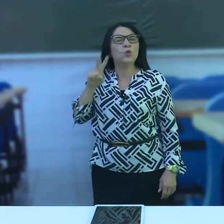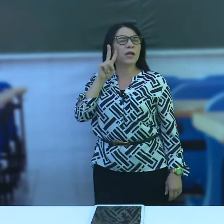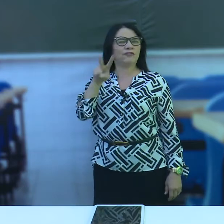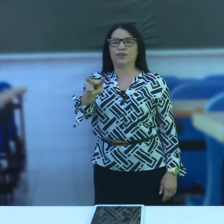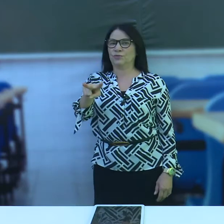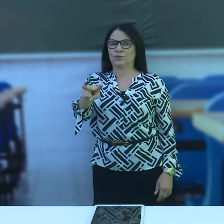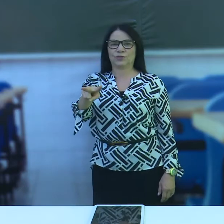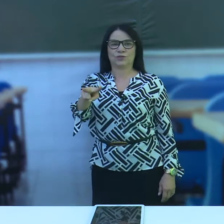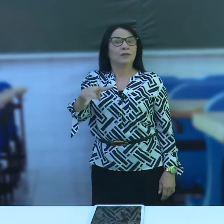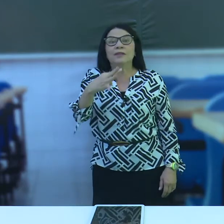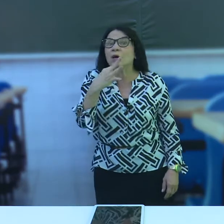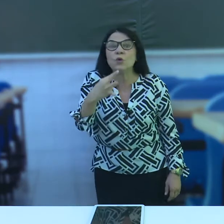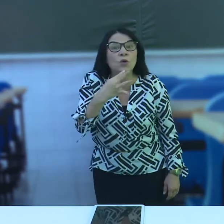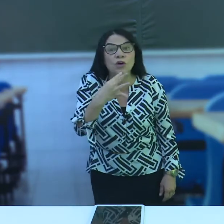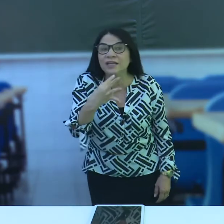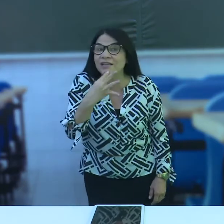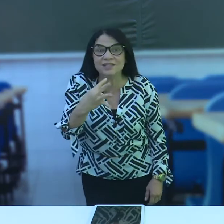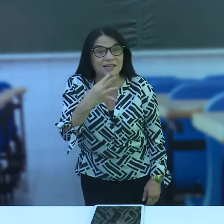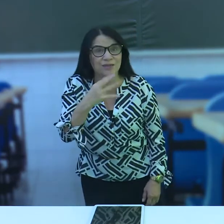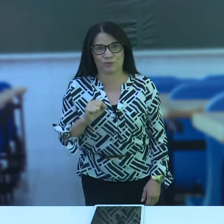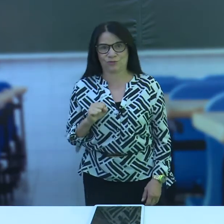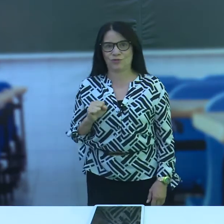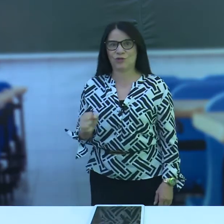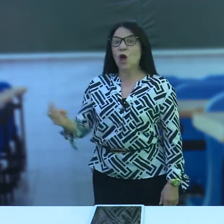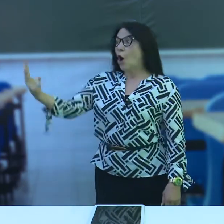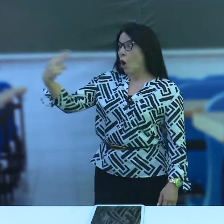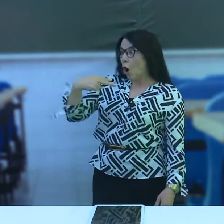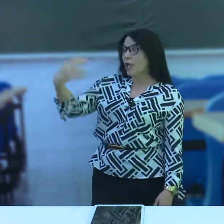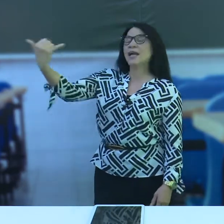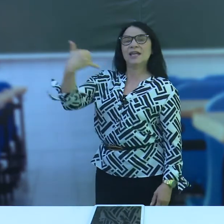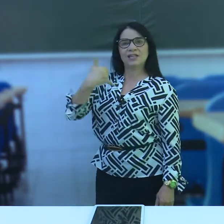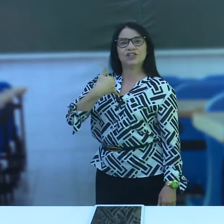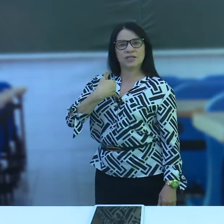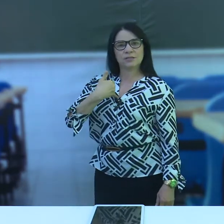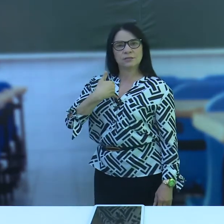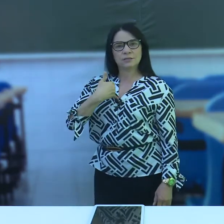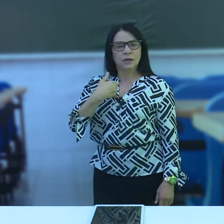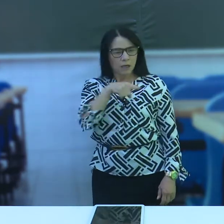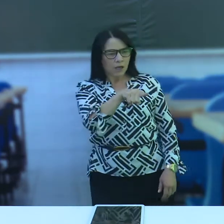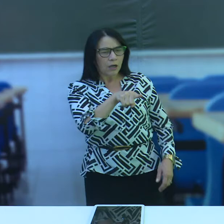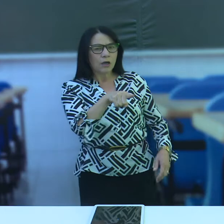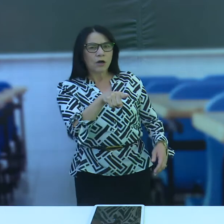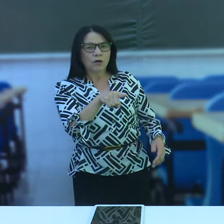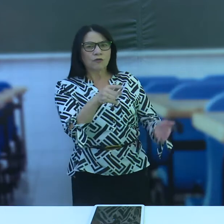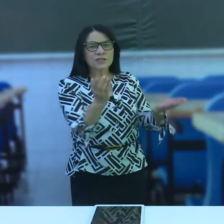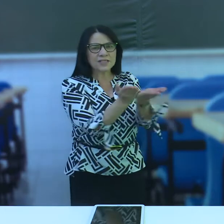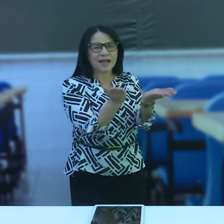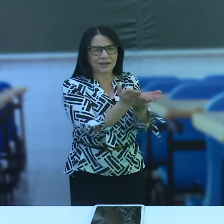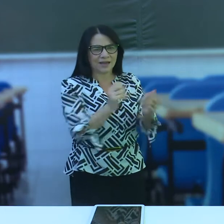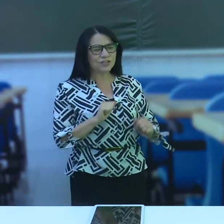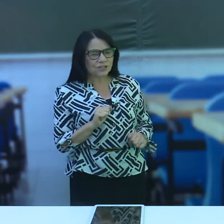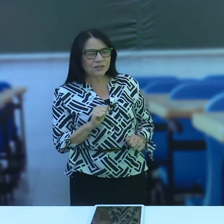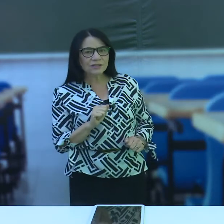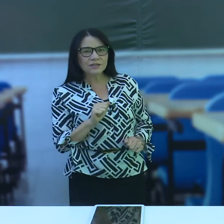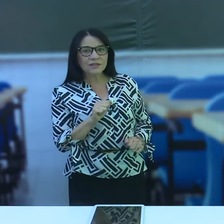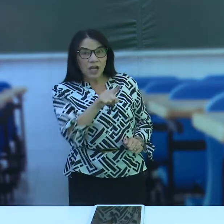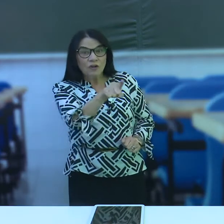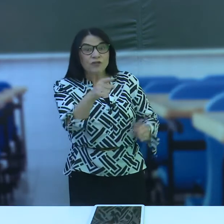nunca vimos, não conhecemos, olha e diz: você é crente?